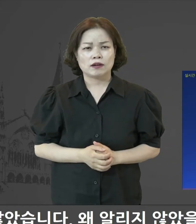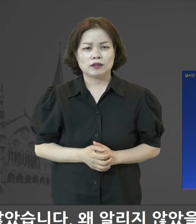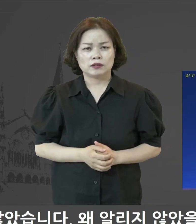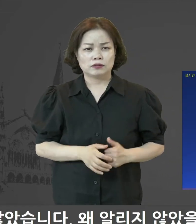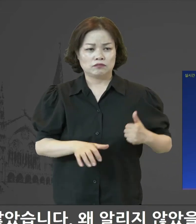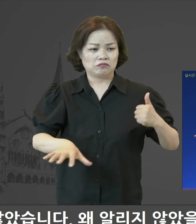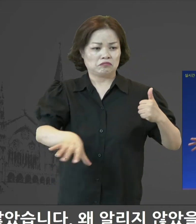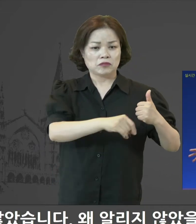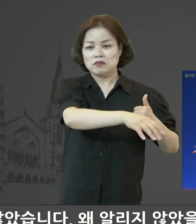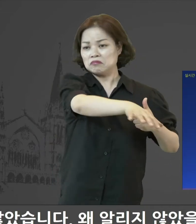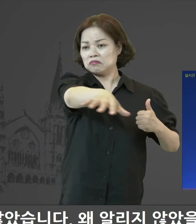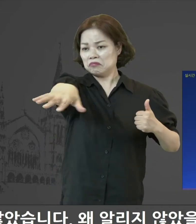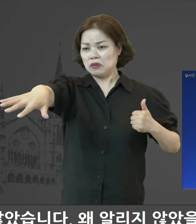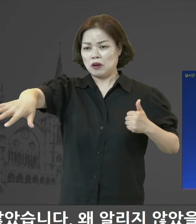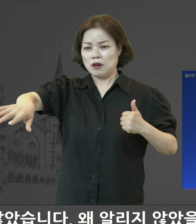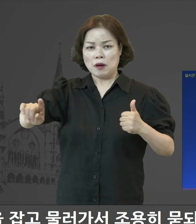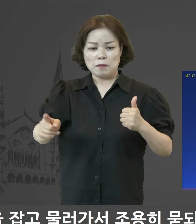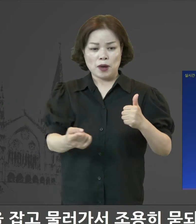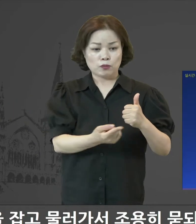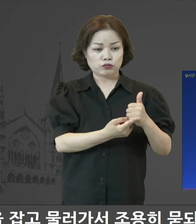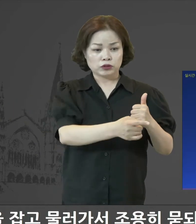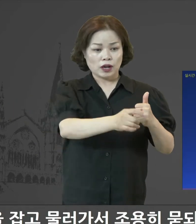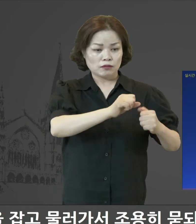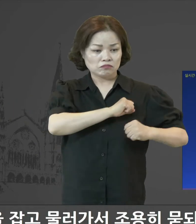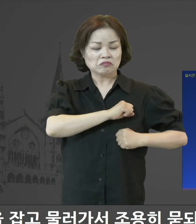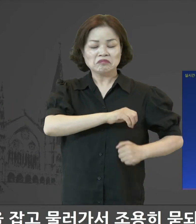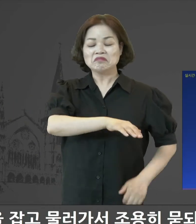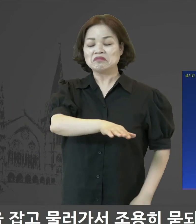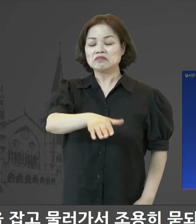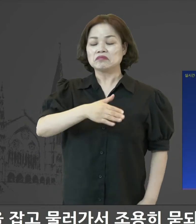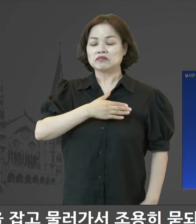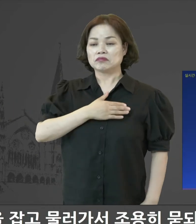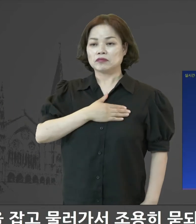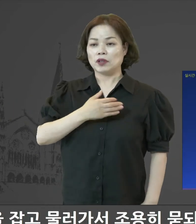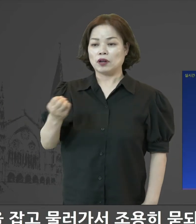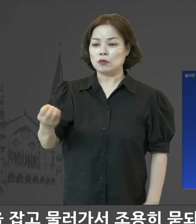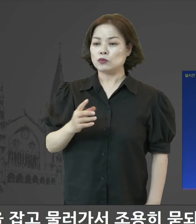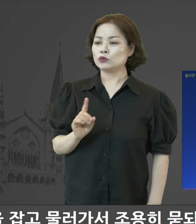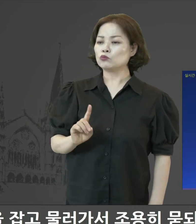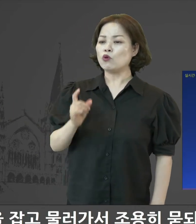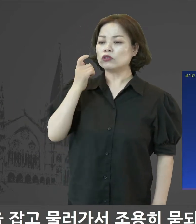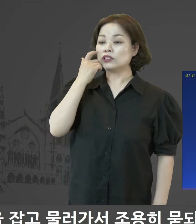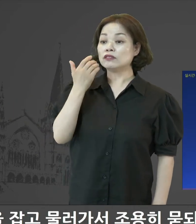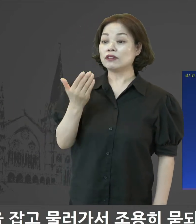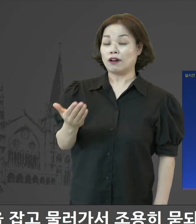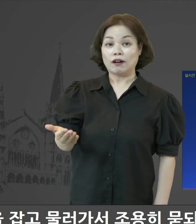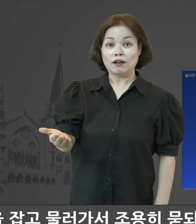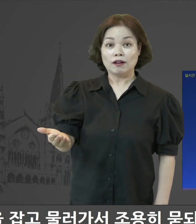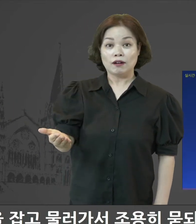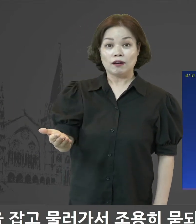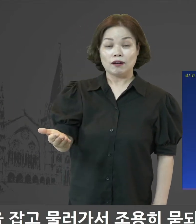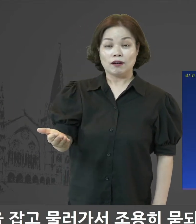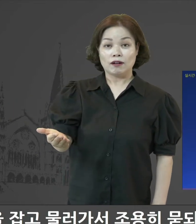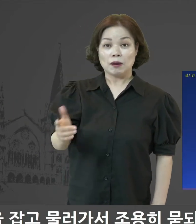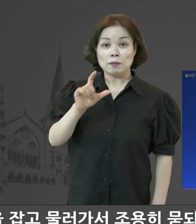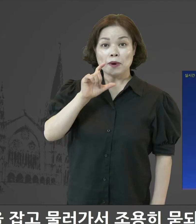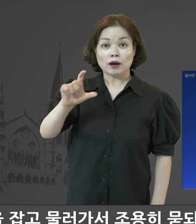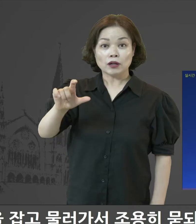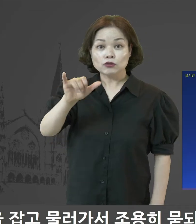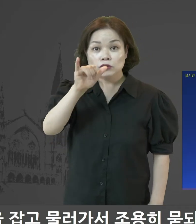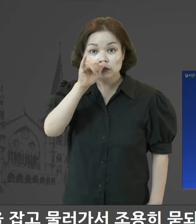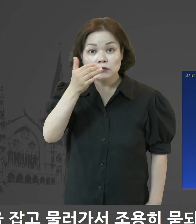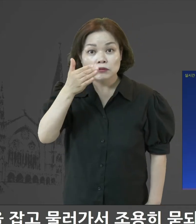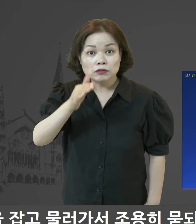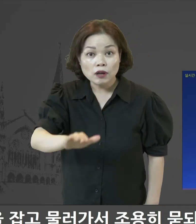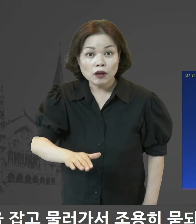정도면 딱 다들 백부장도 있고 있는 군 앞에, 그래 나에게 할 말이 무엇이냐 뭐 이렇게 호령치듯이 얘기해도 됐을